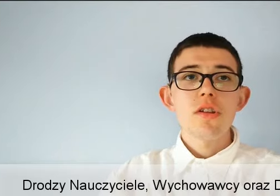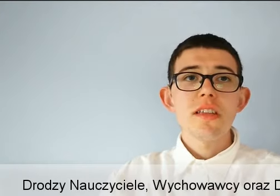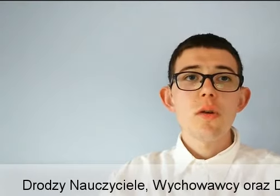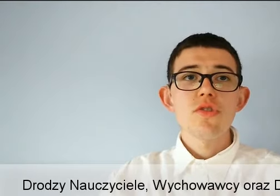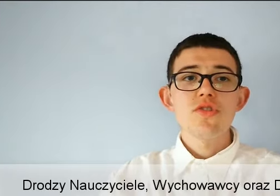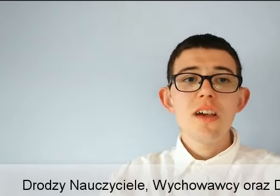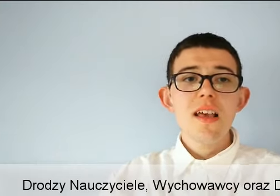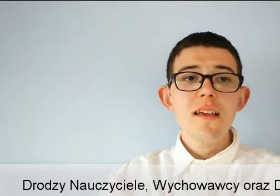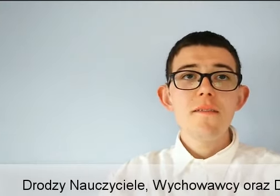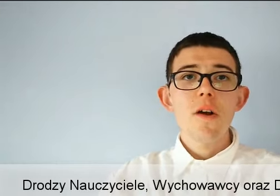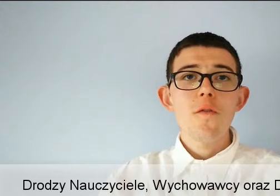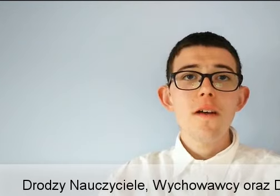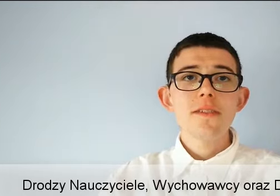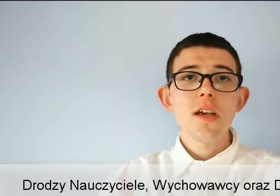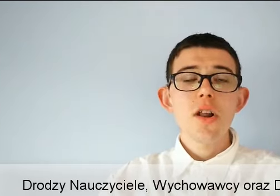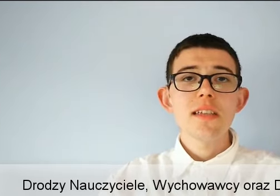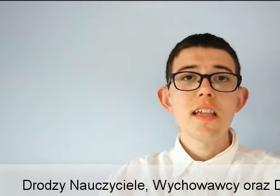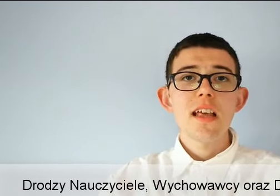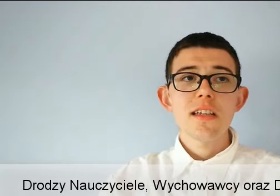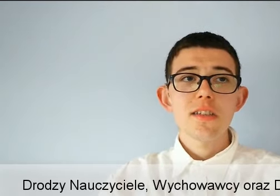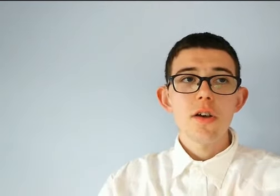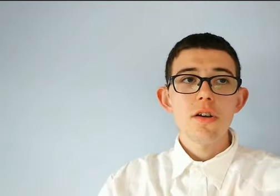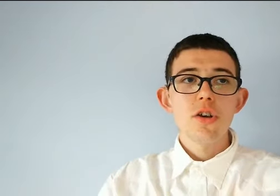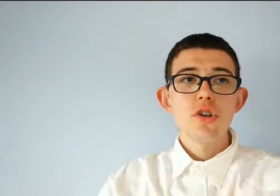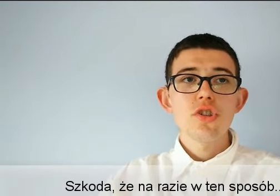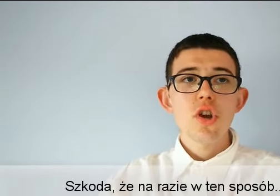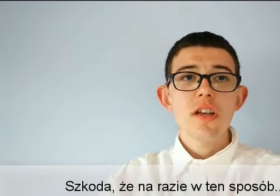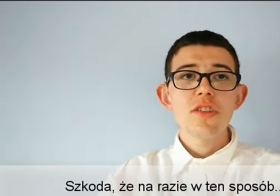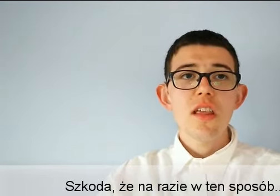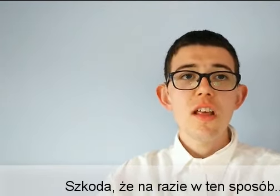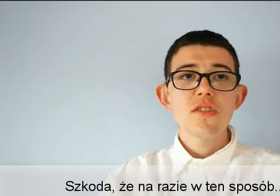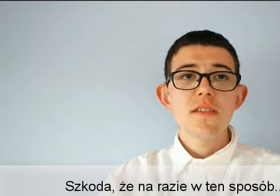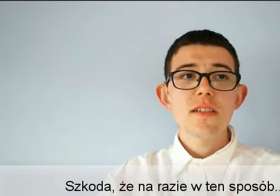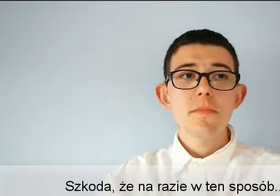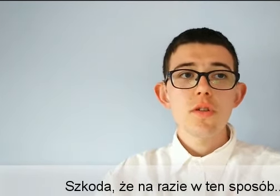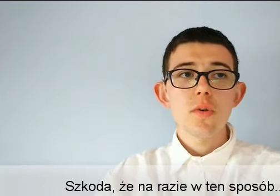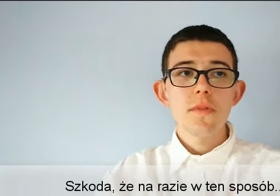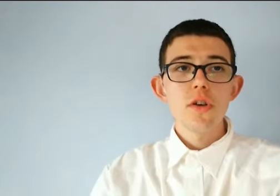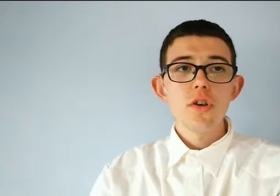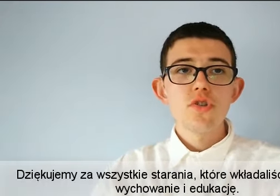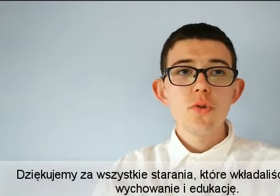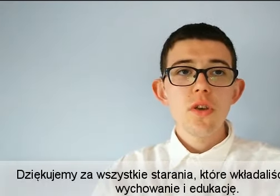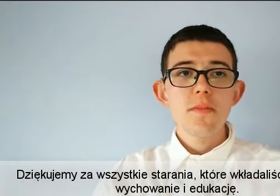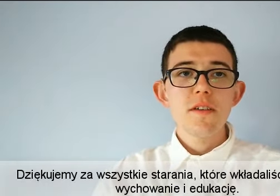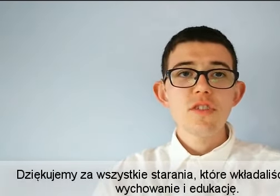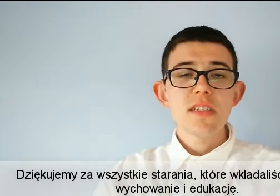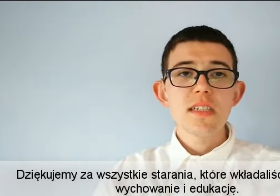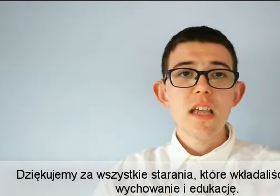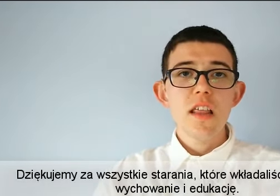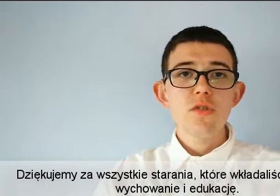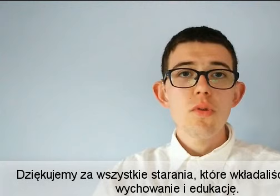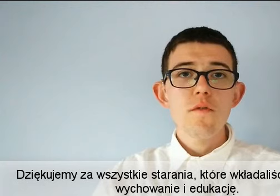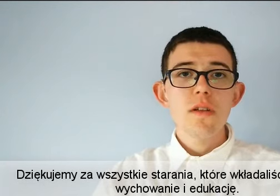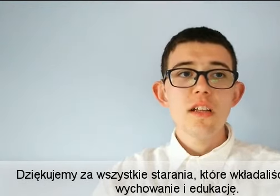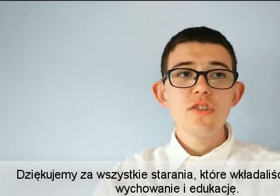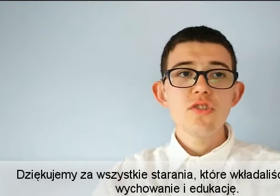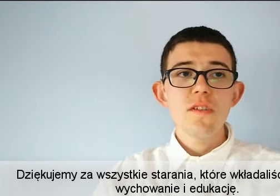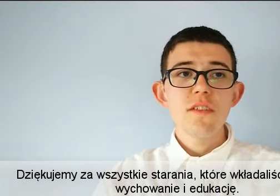Drodzy nauczyciele, wychowawcy oraz dyrekcja. Szkoda, że należy w ten sposób. Dziękujemy za wszystkie starania, które wkładaliście w